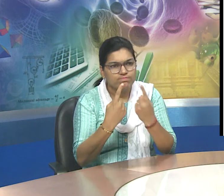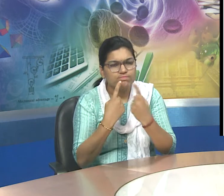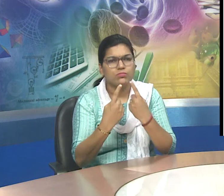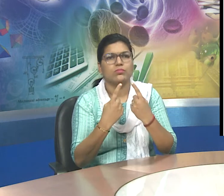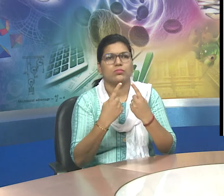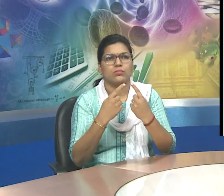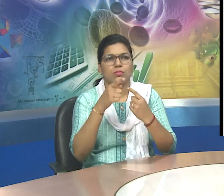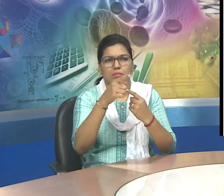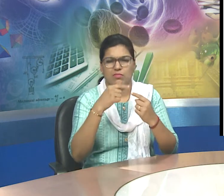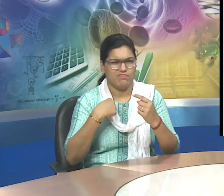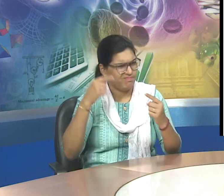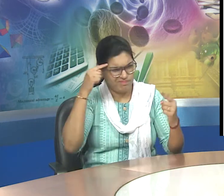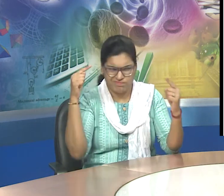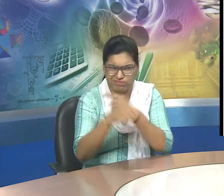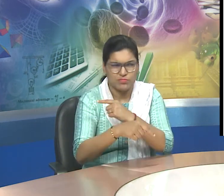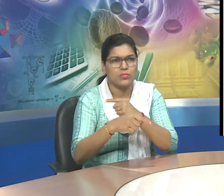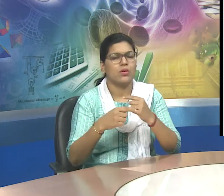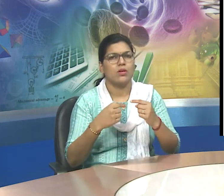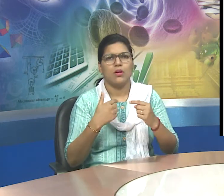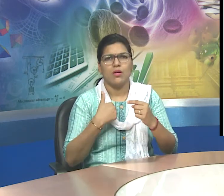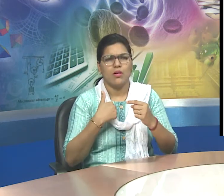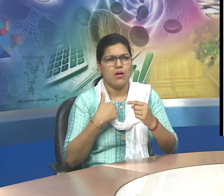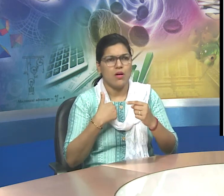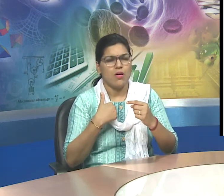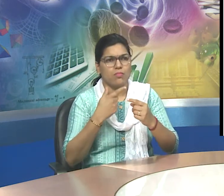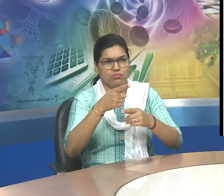रिबेलियन अर्थात विद्रोह करना।